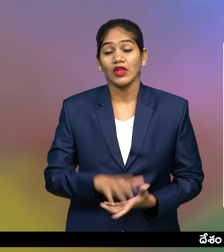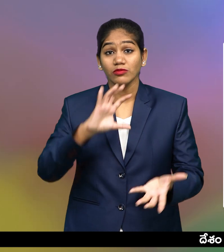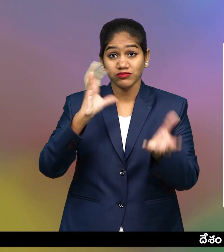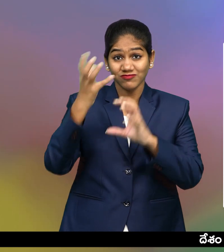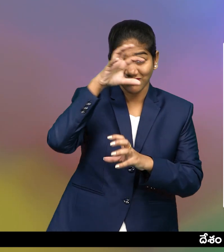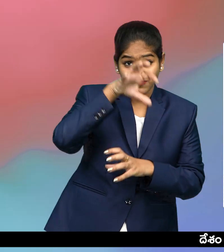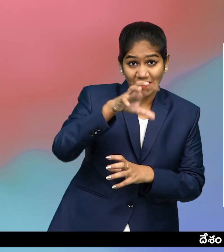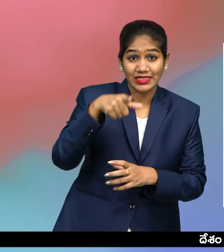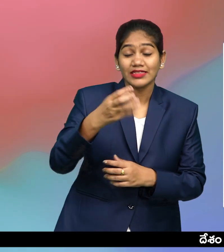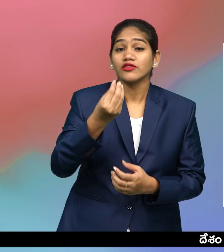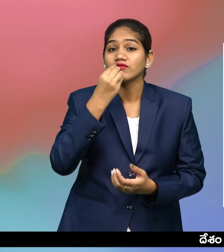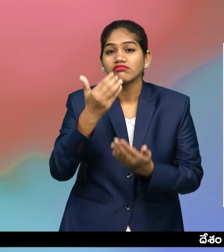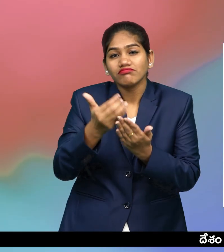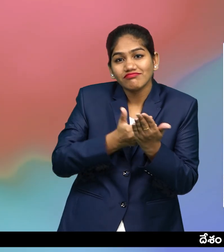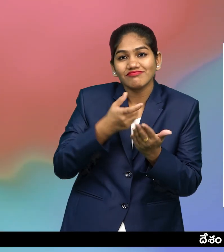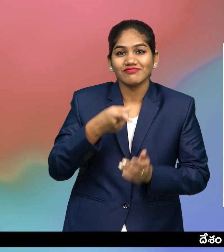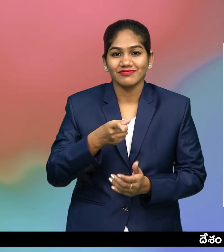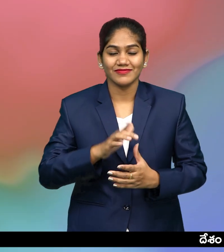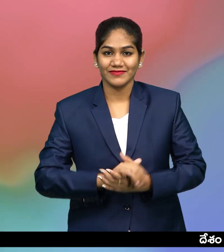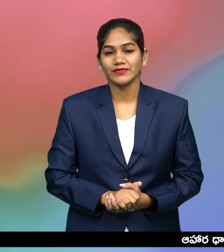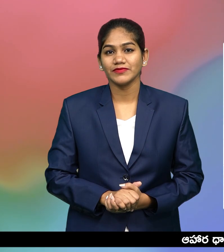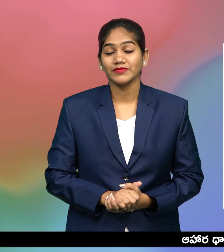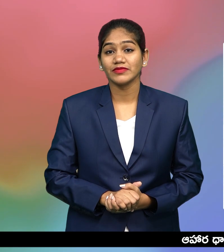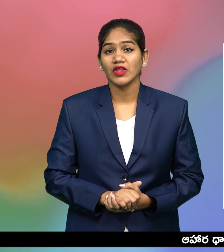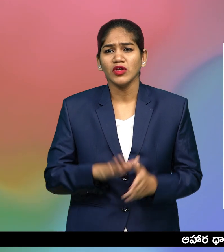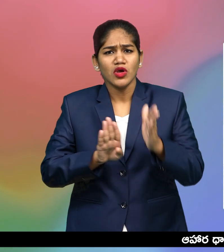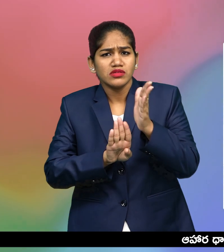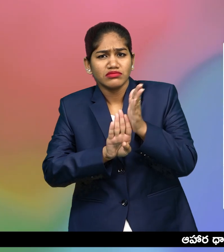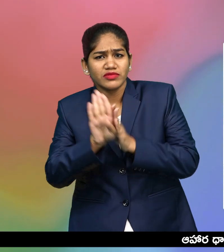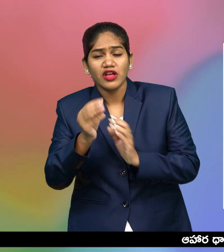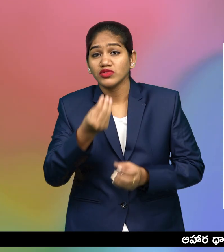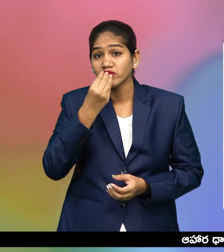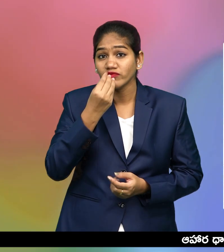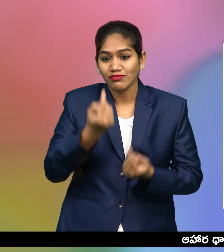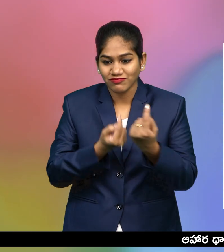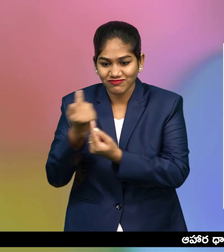దేశం యొక్క ఆహార భద్రత. ఆహార ధాన్యాల ఉత్పత్తిని పెంచడం.